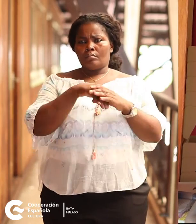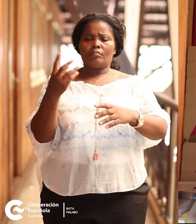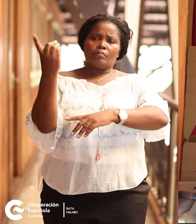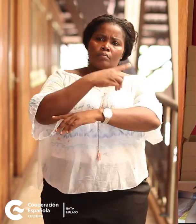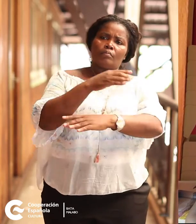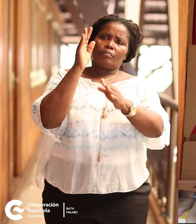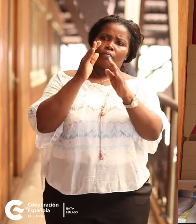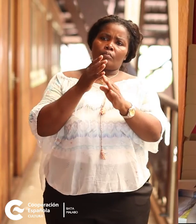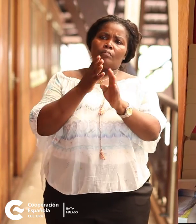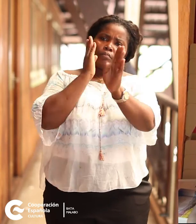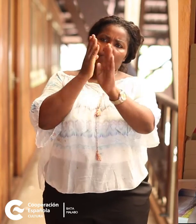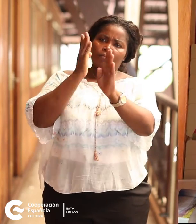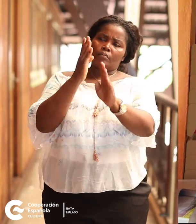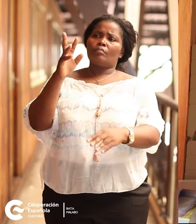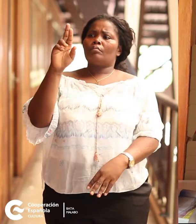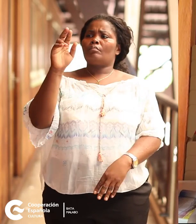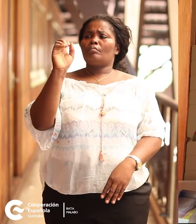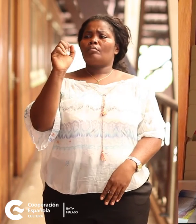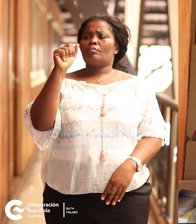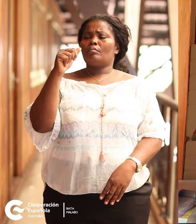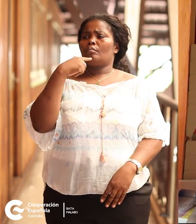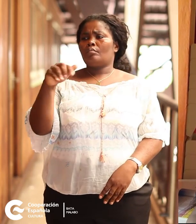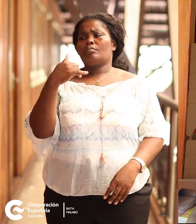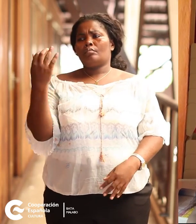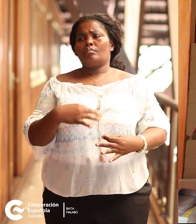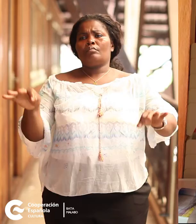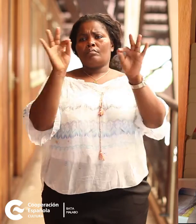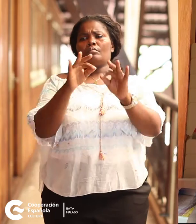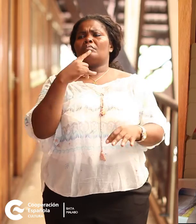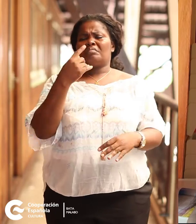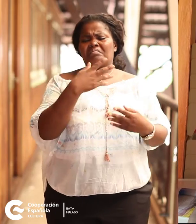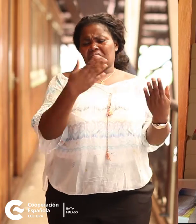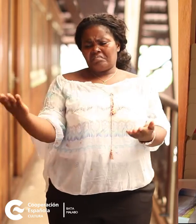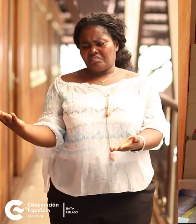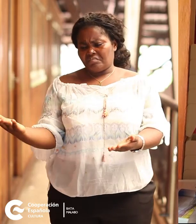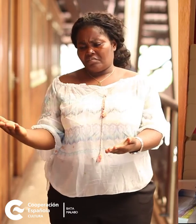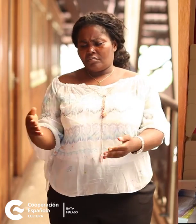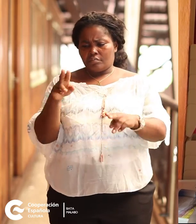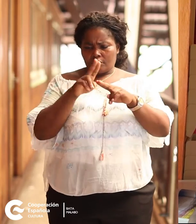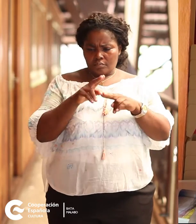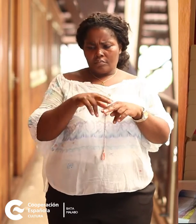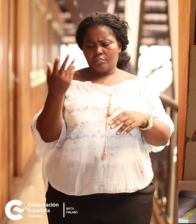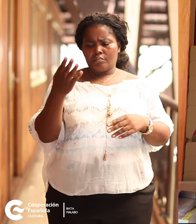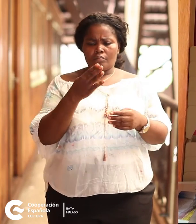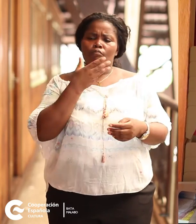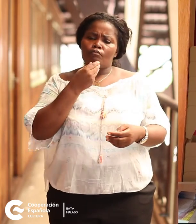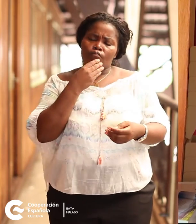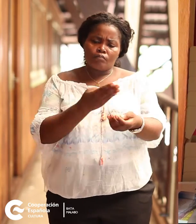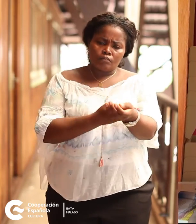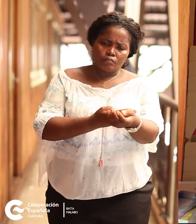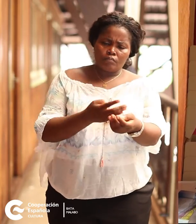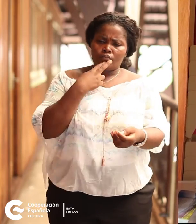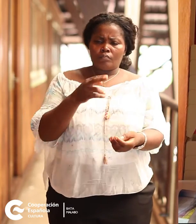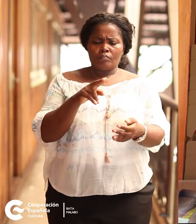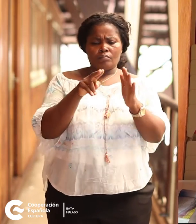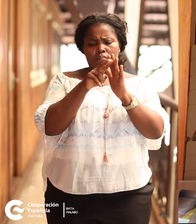Un día en el bus, Rosa Parks, otro personaje interesante, se negó a ceder su asiento a un blanco,